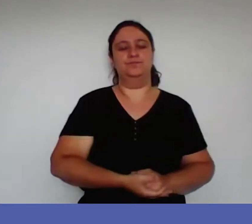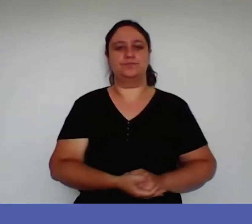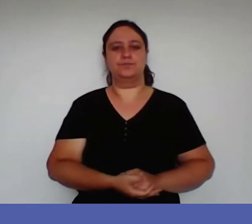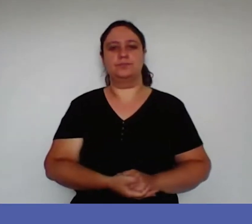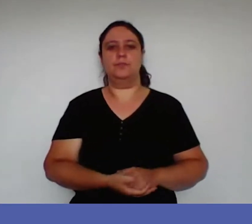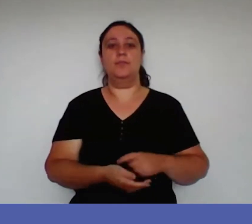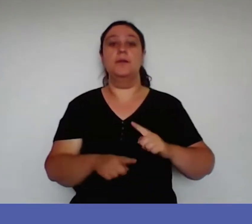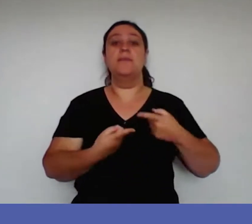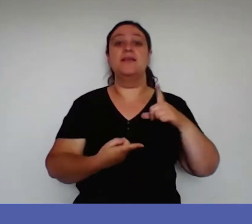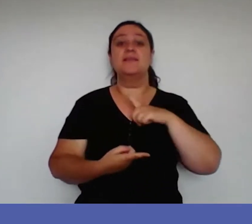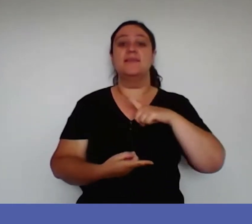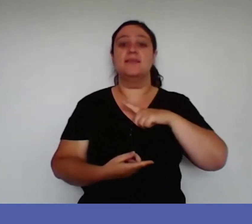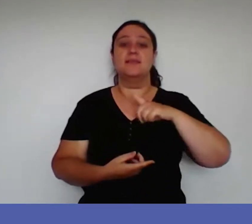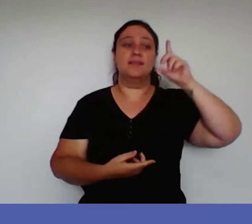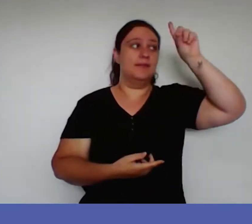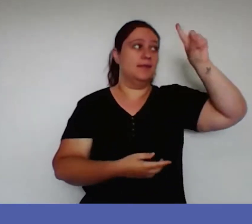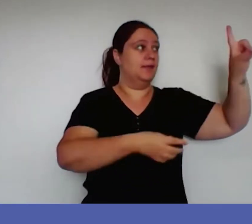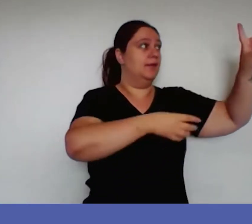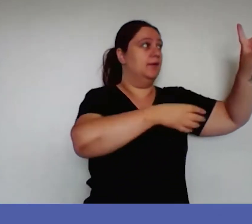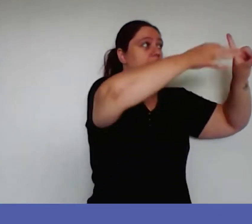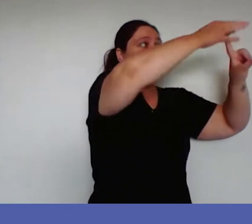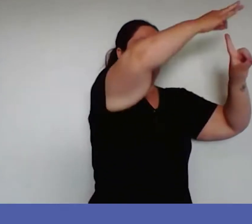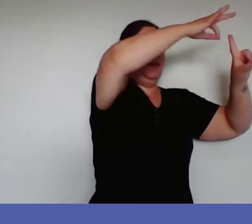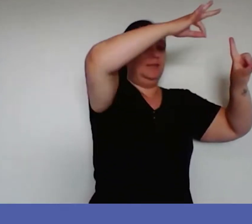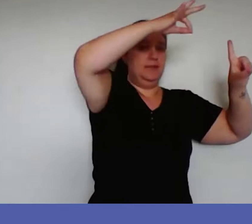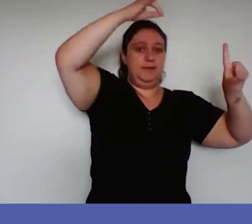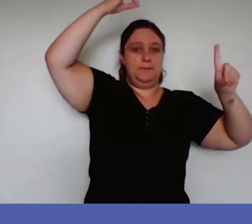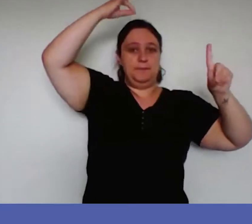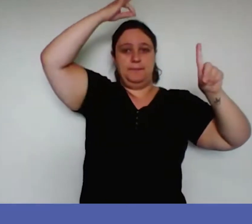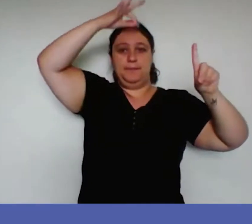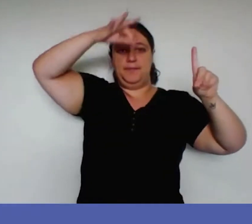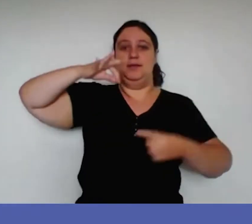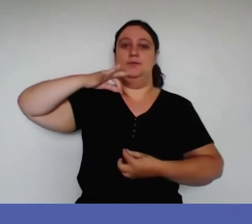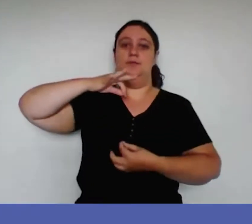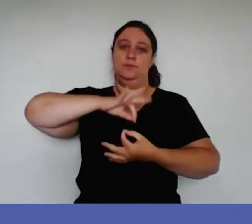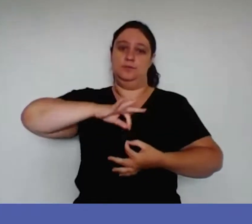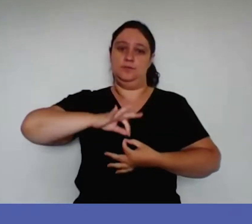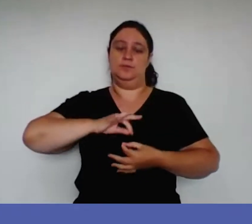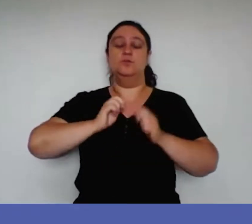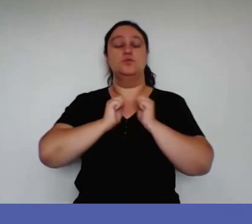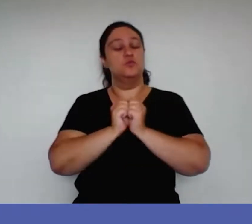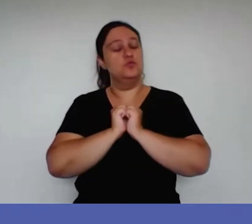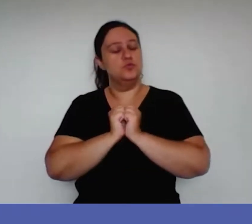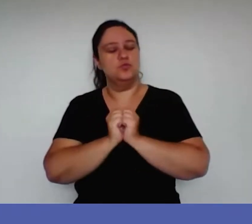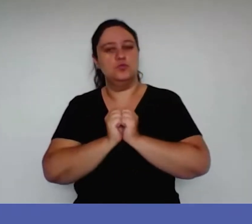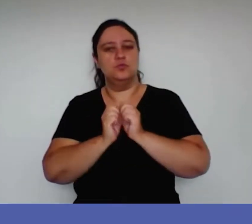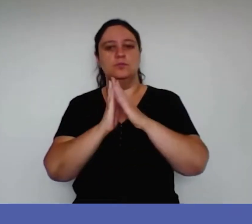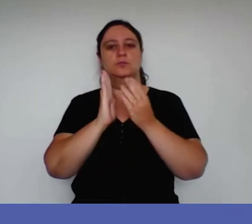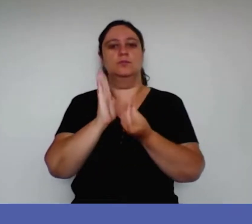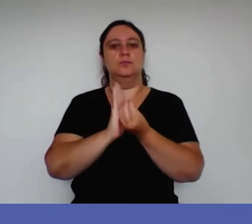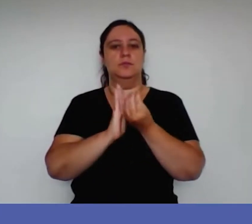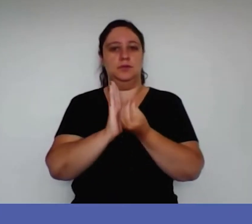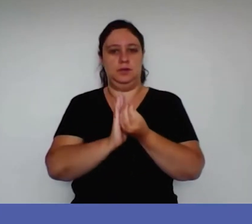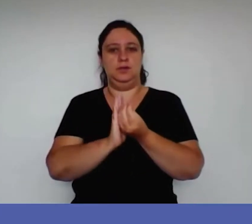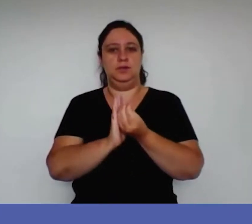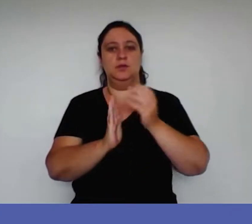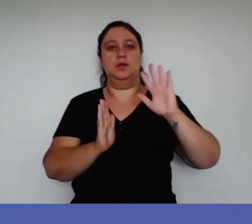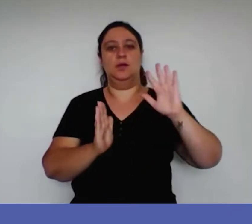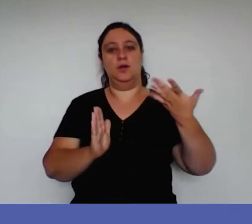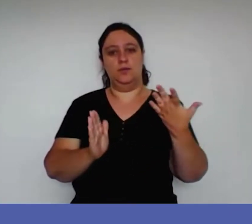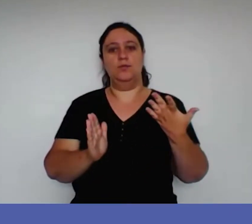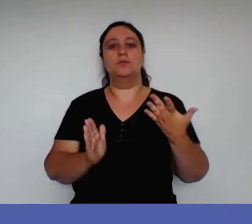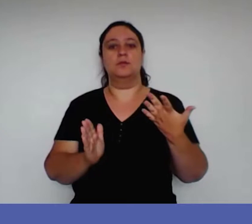Espírito Santo, para, juntamente com a igreja que ele gerou no dia do Pentecostes, para